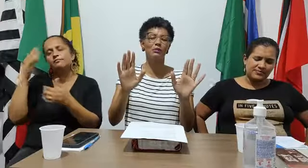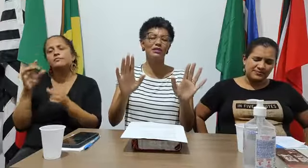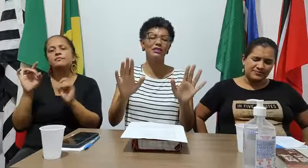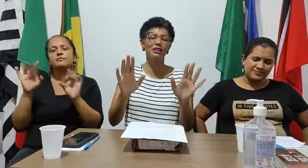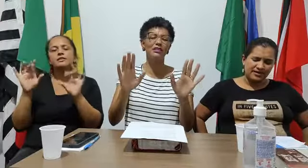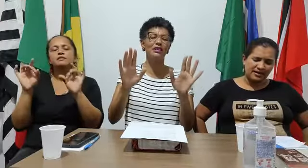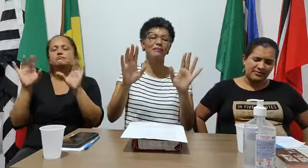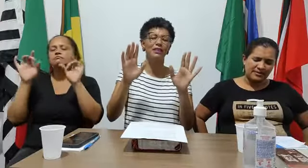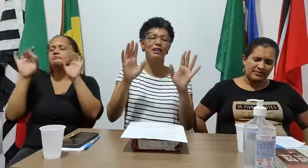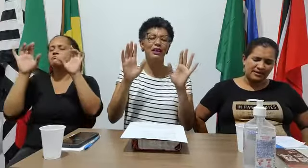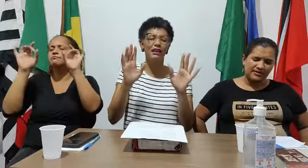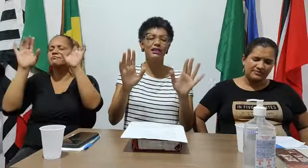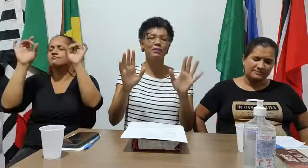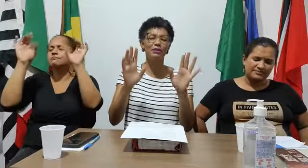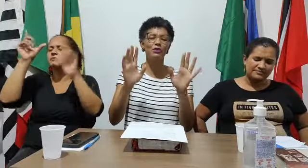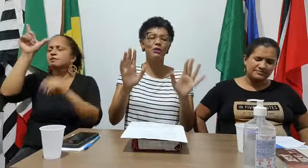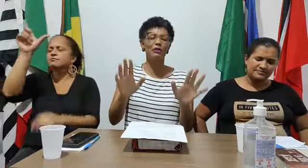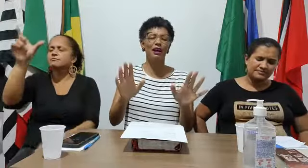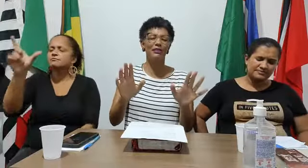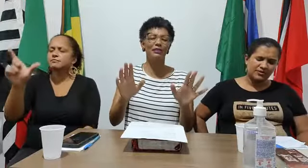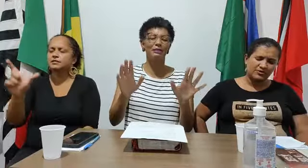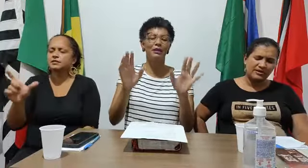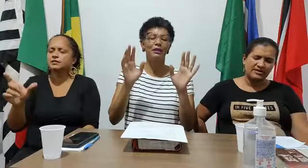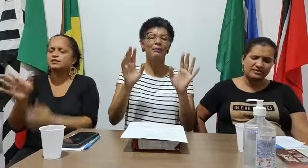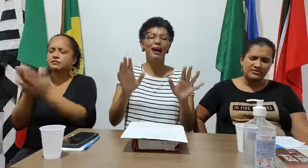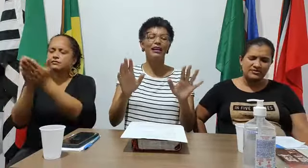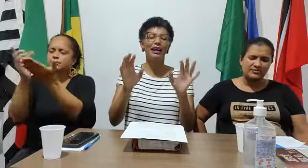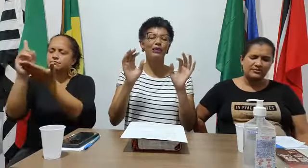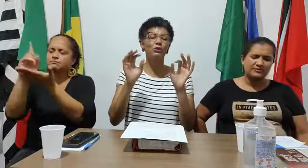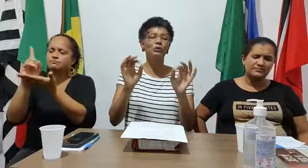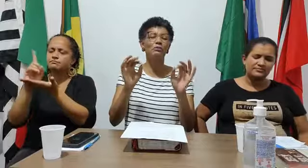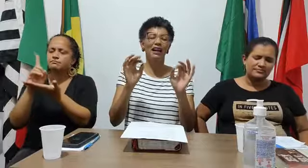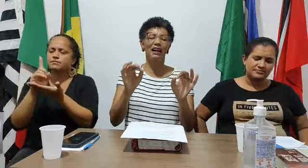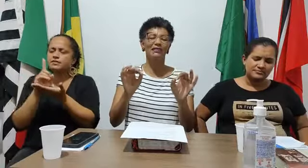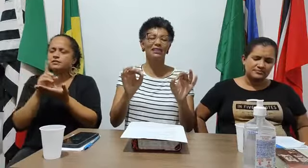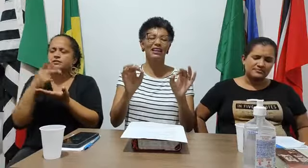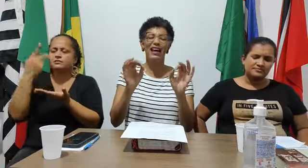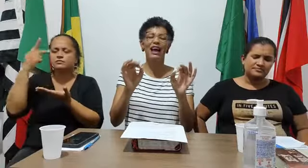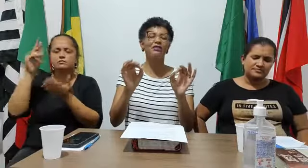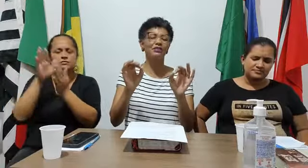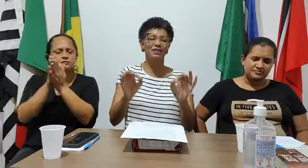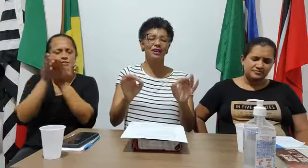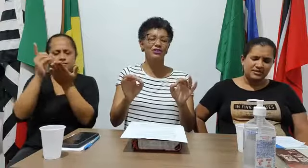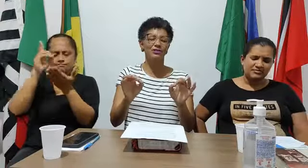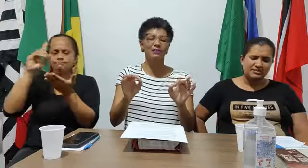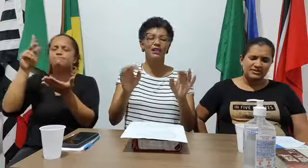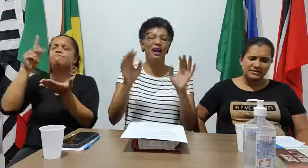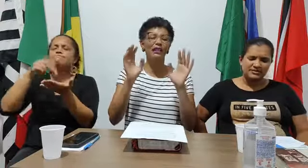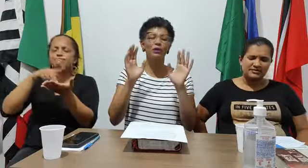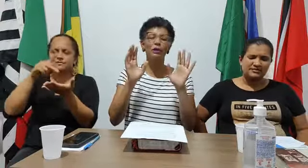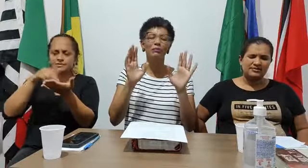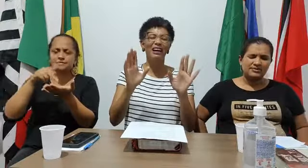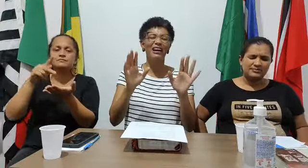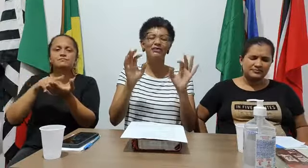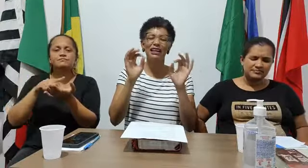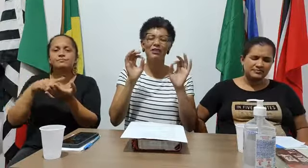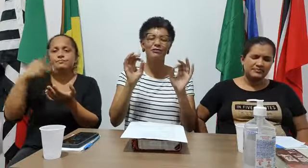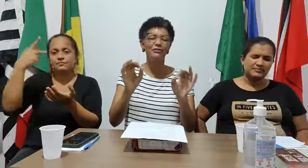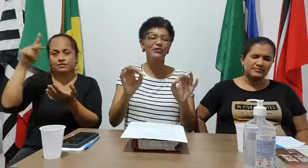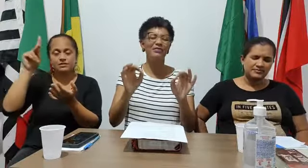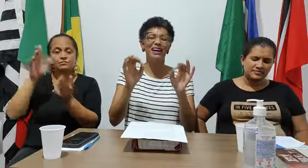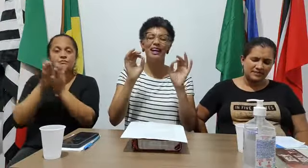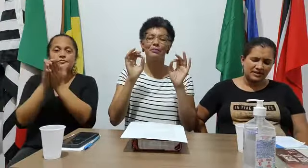na sua presença e recebendo a sua palavra. Obrigada. Pai, a tua palavra é a verdade. A tua palavra,